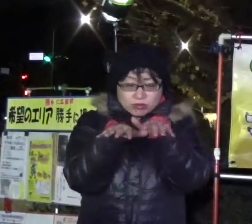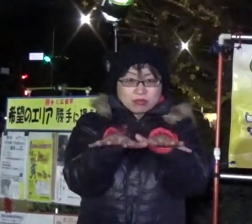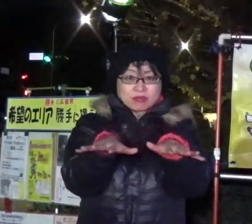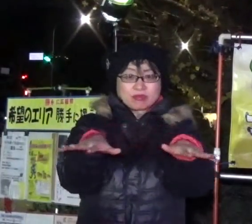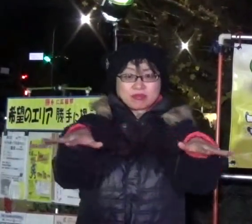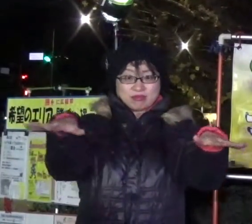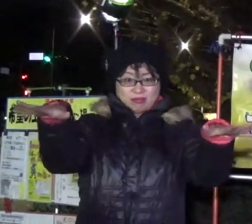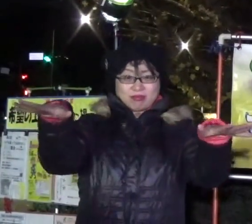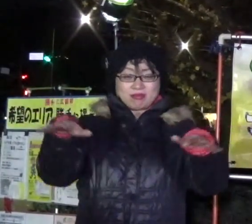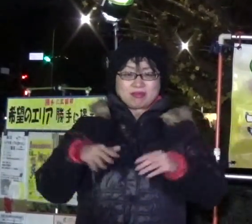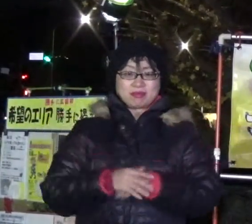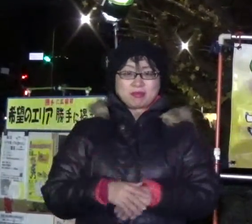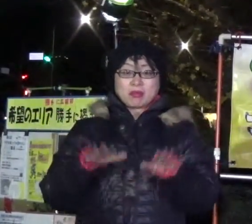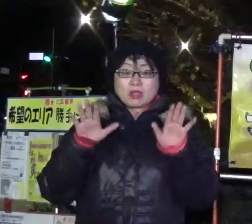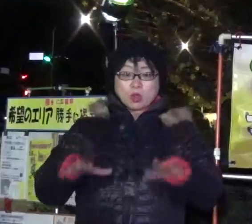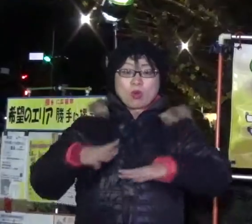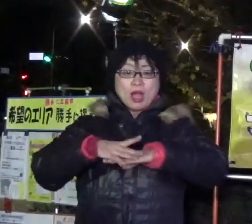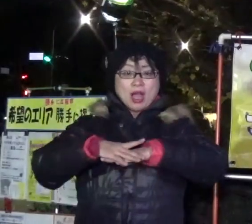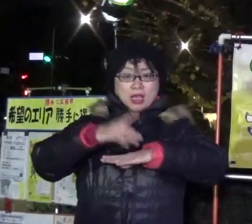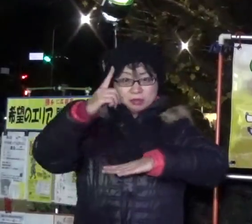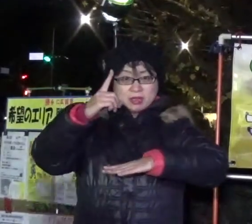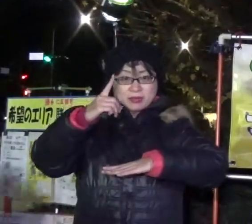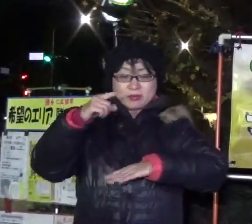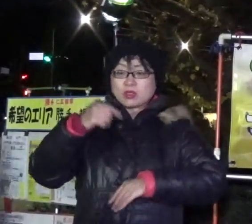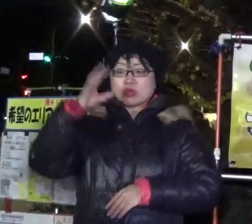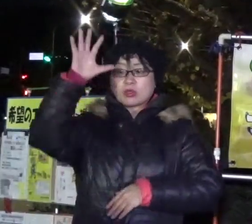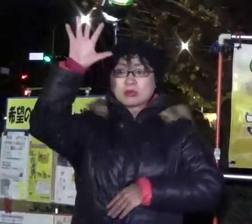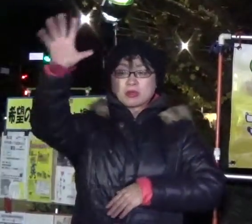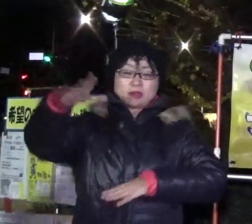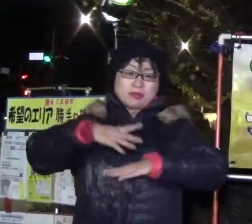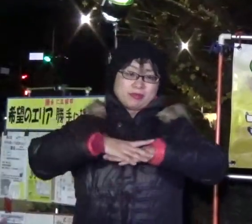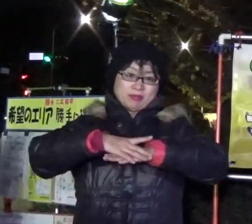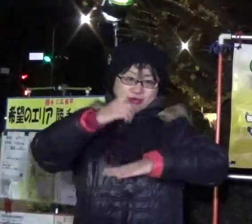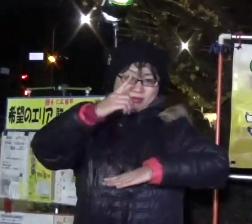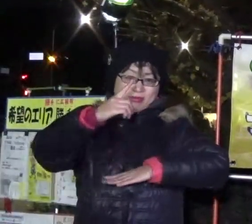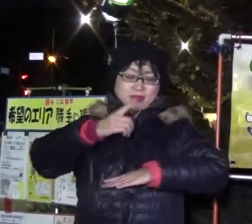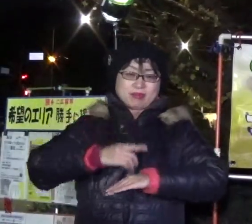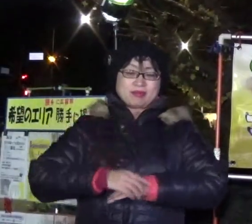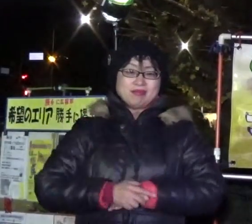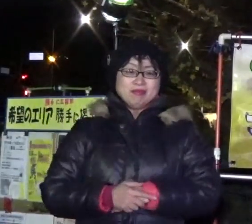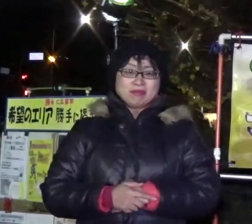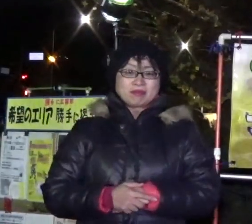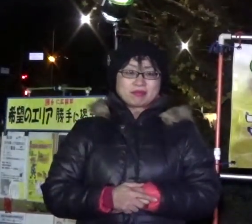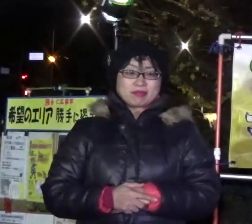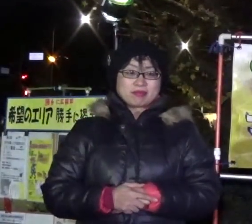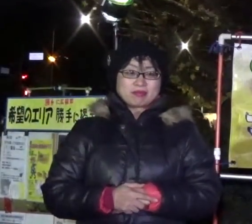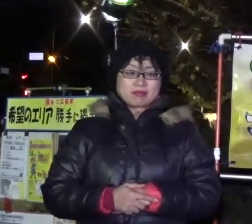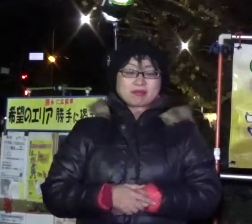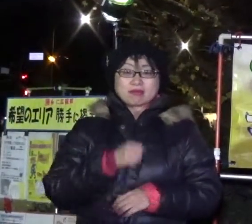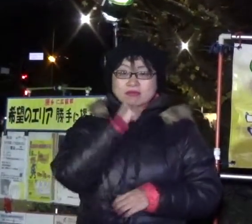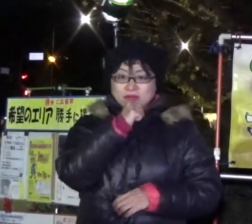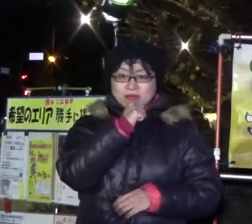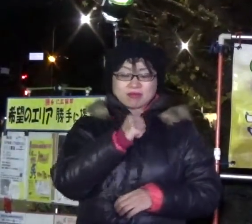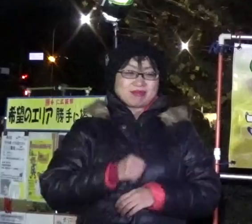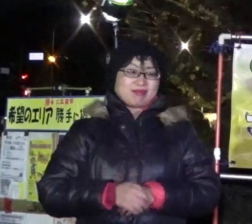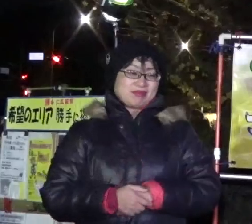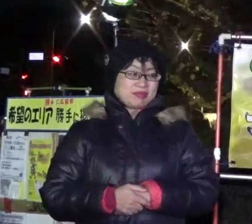よ。だからこそ今日が始まりなんですよ、希望のエリアの。そうでしょ。じゃあちょっと一発やりますか。は